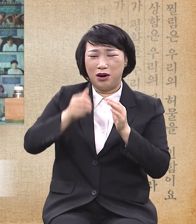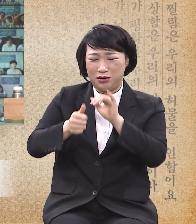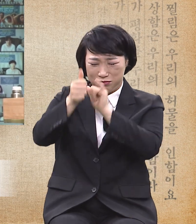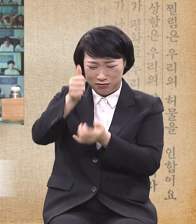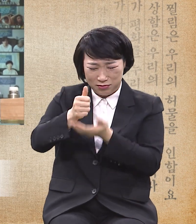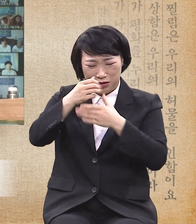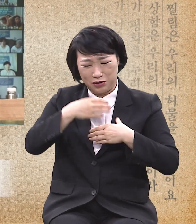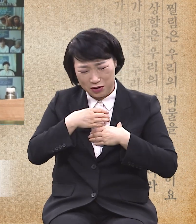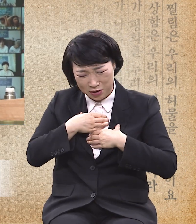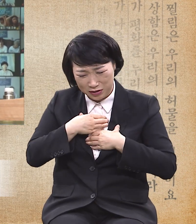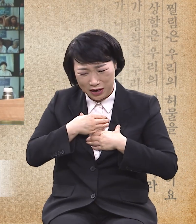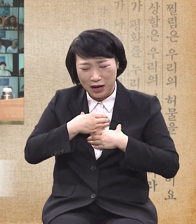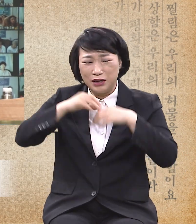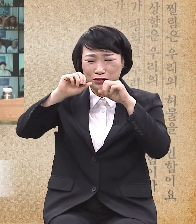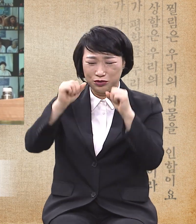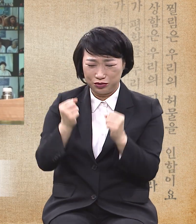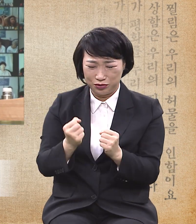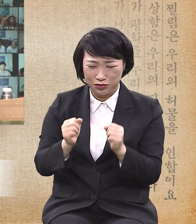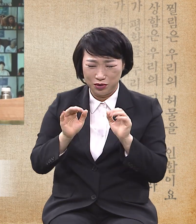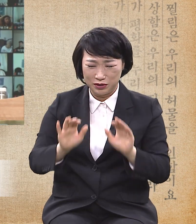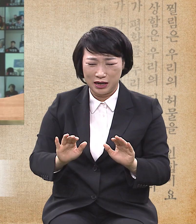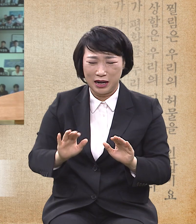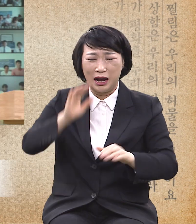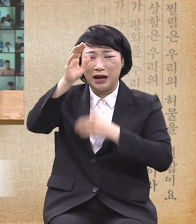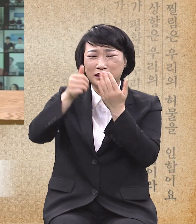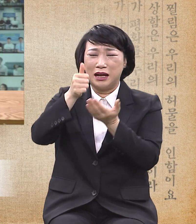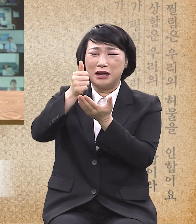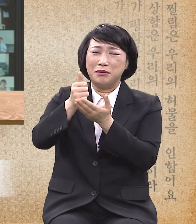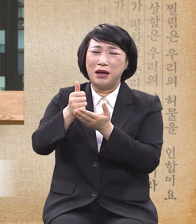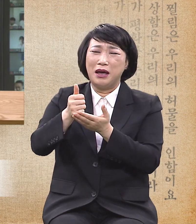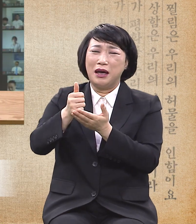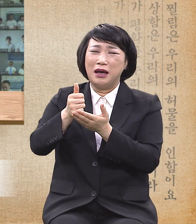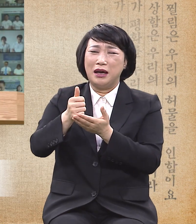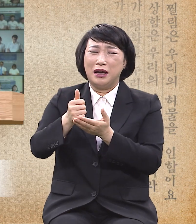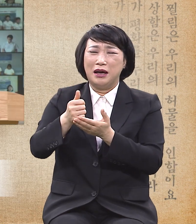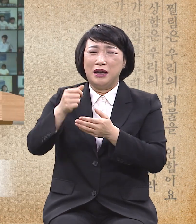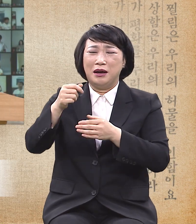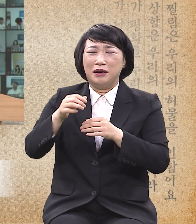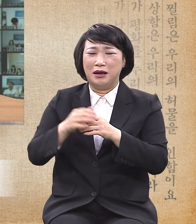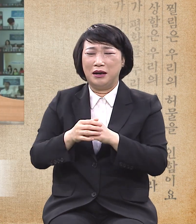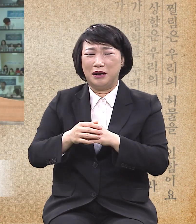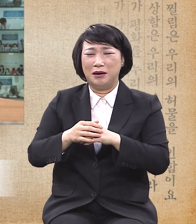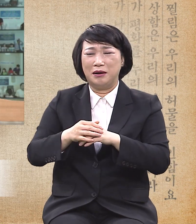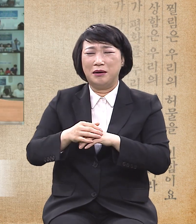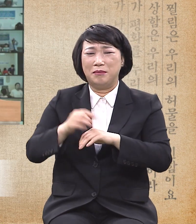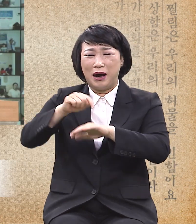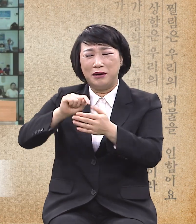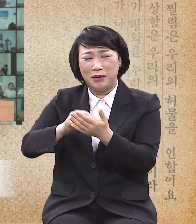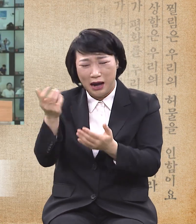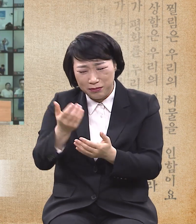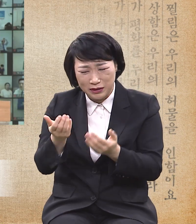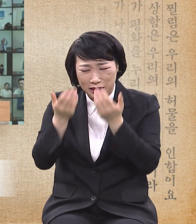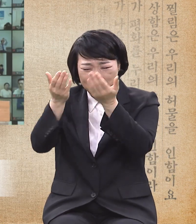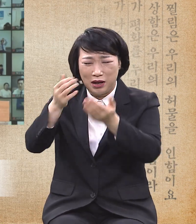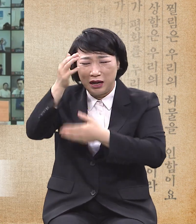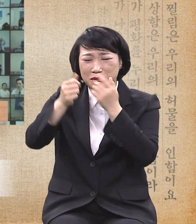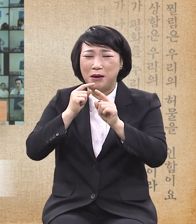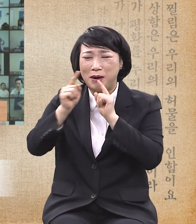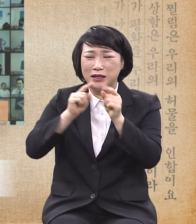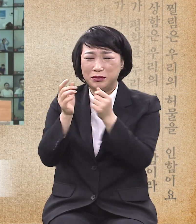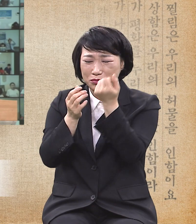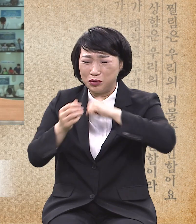존중하고 경외하는 순종이 하나님을 아프고 하나님 말씀을 상처내지 않는 신앙